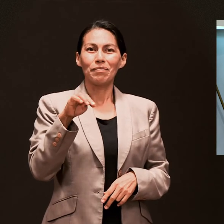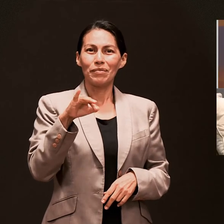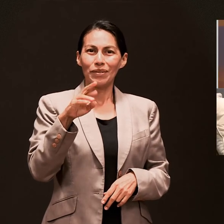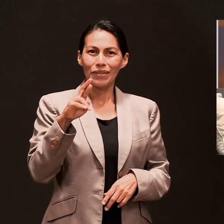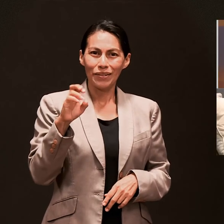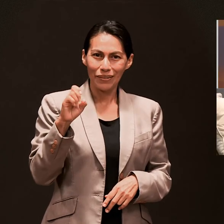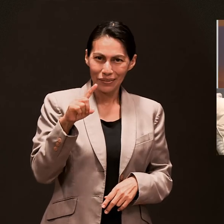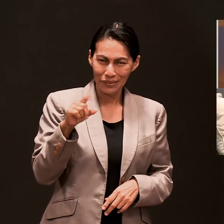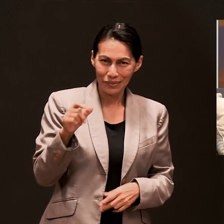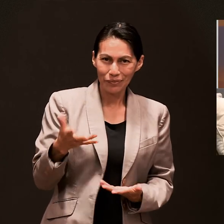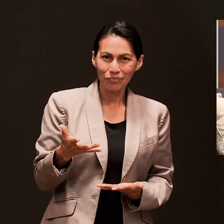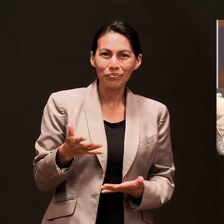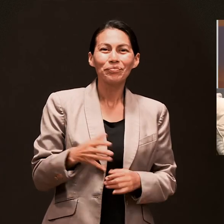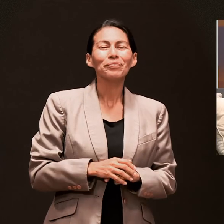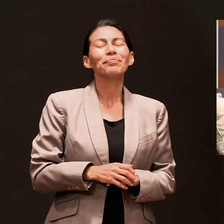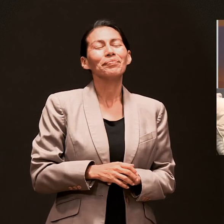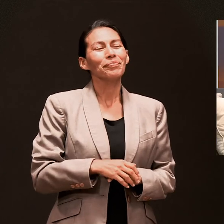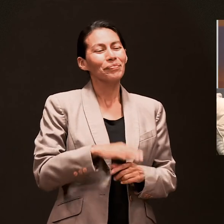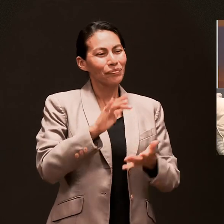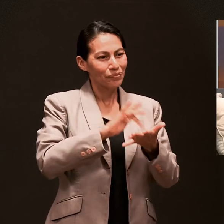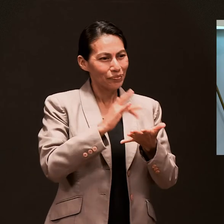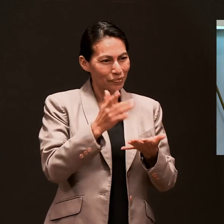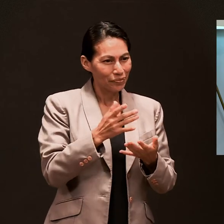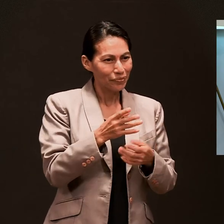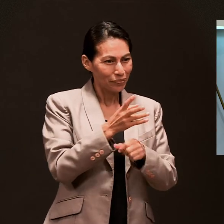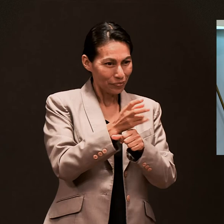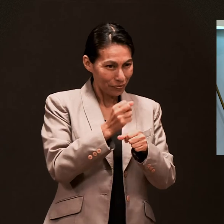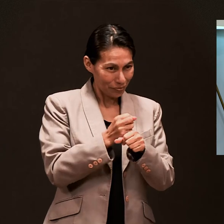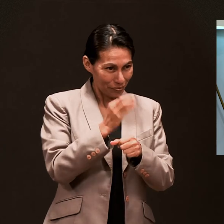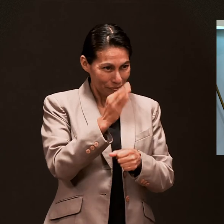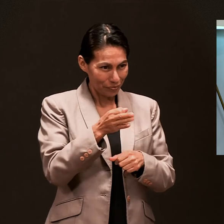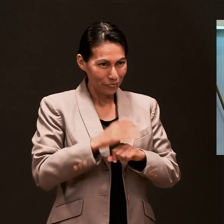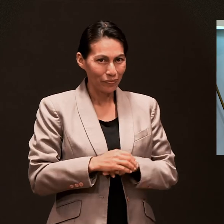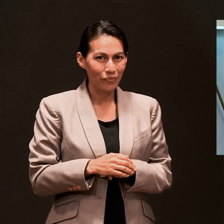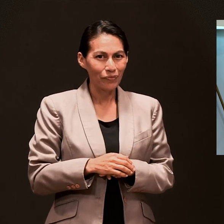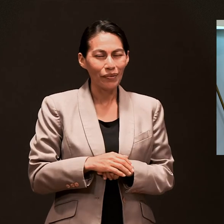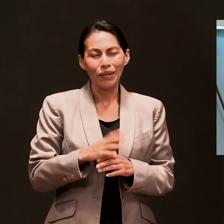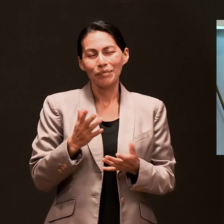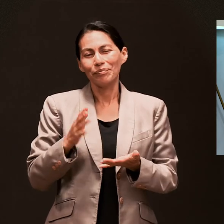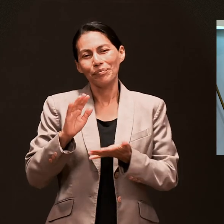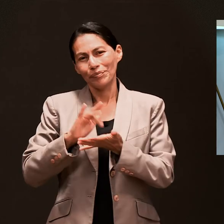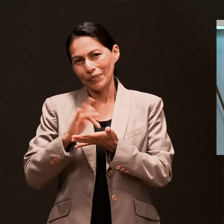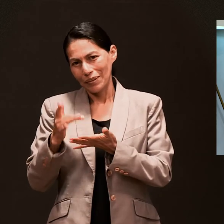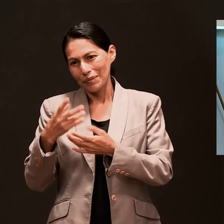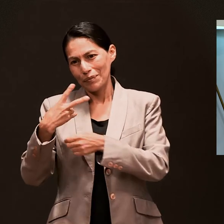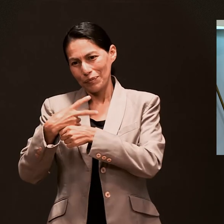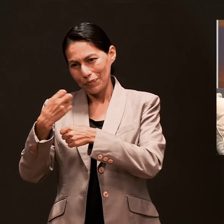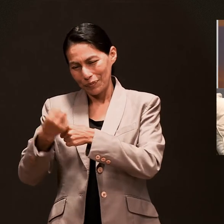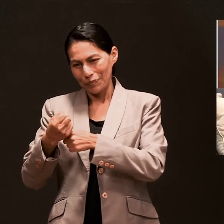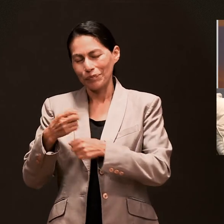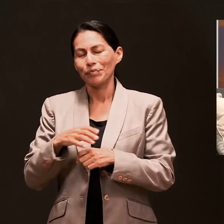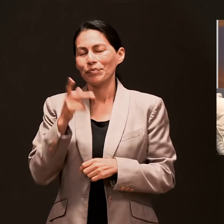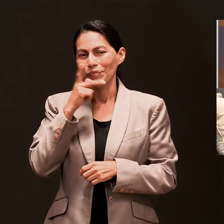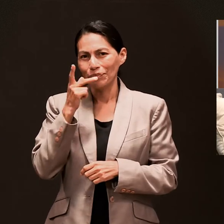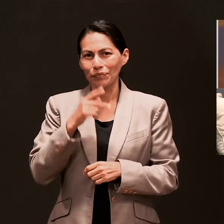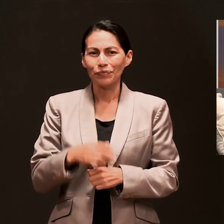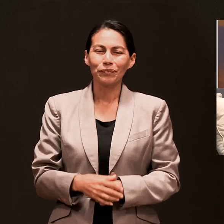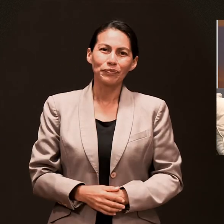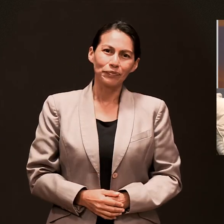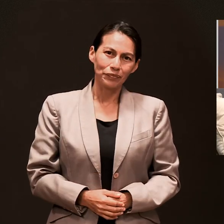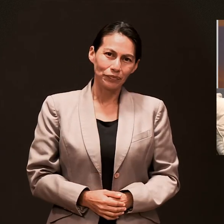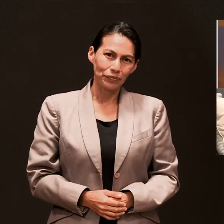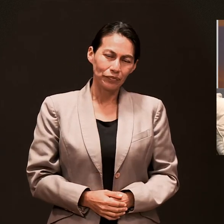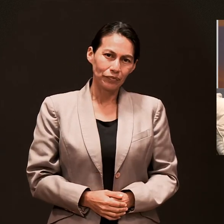ramírezco Gracias por aceptar nuestra invitación Marisela al contrario Muchas gracias por